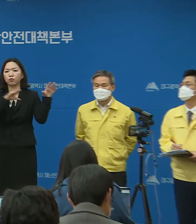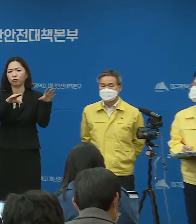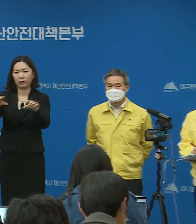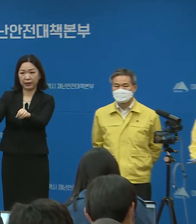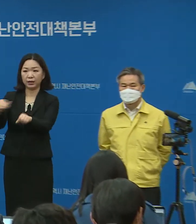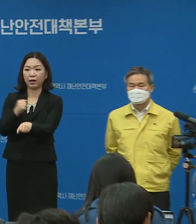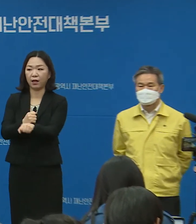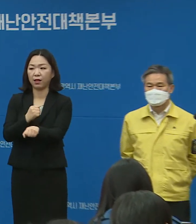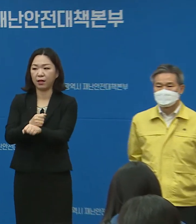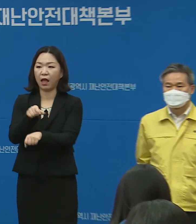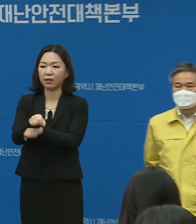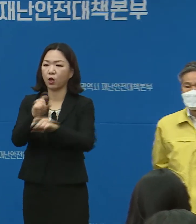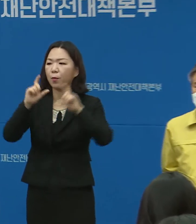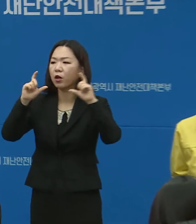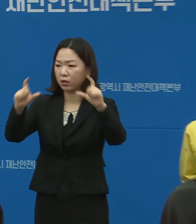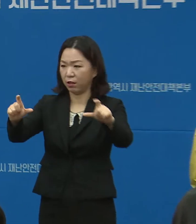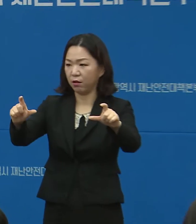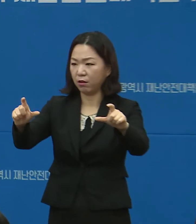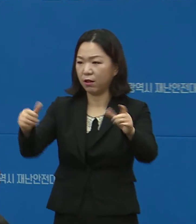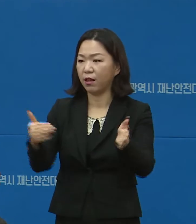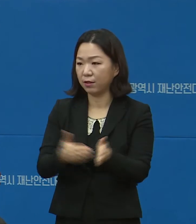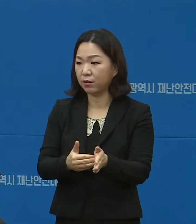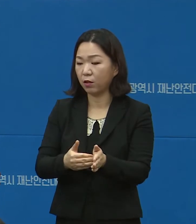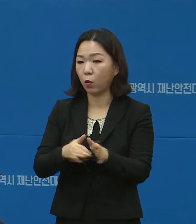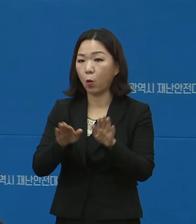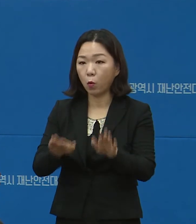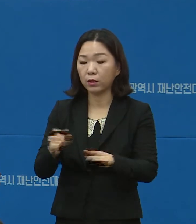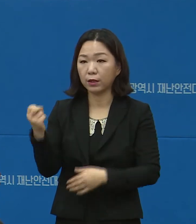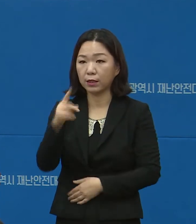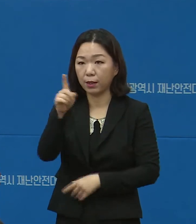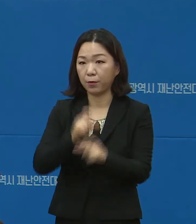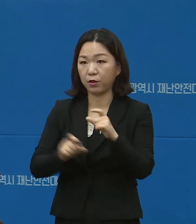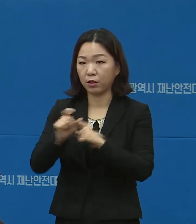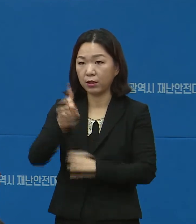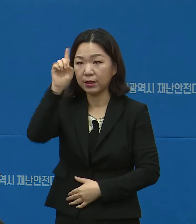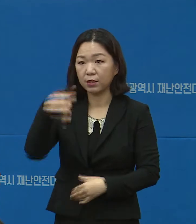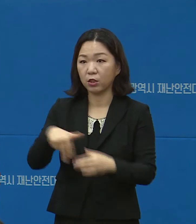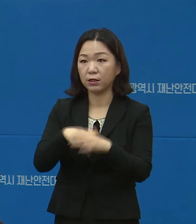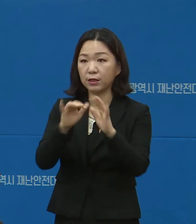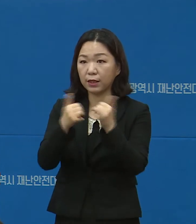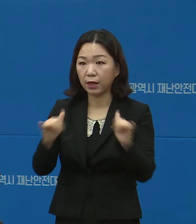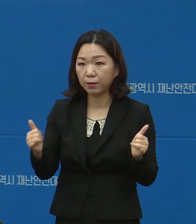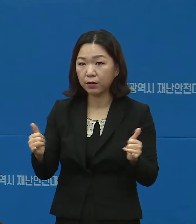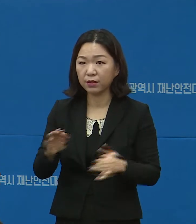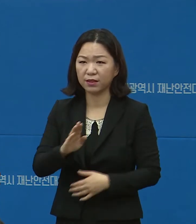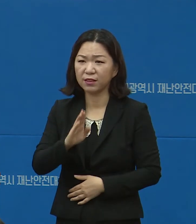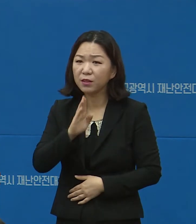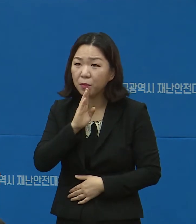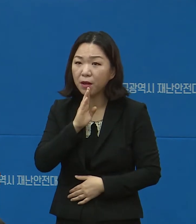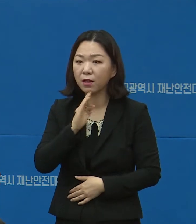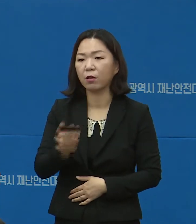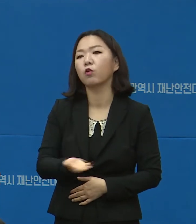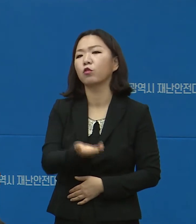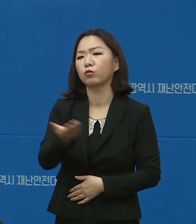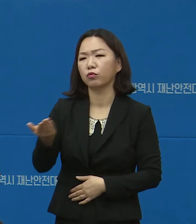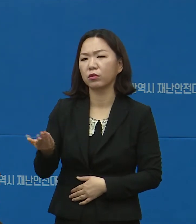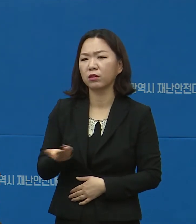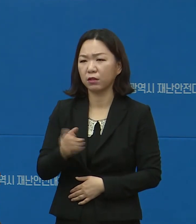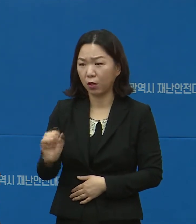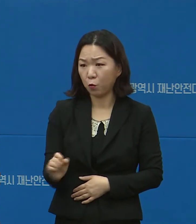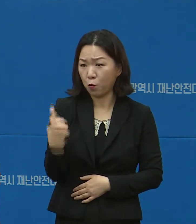것이 행정명령입니다. 이 자리를 빌어서 신천지 교인들께서 정말 여러분들로